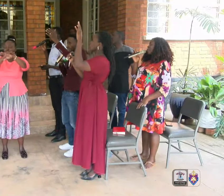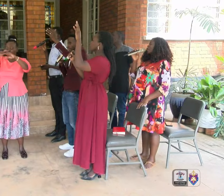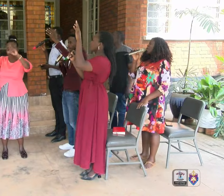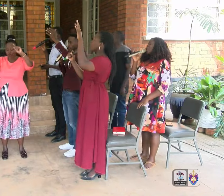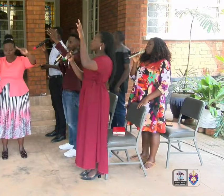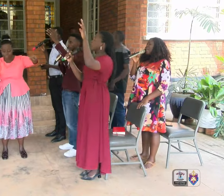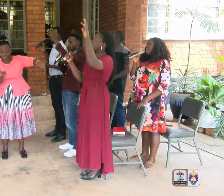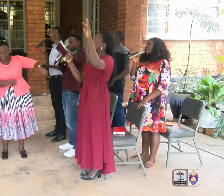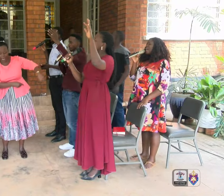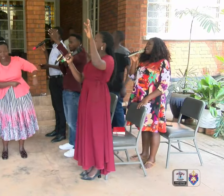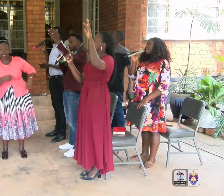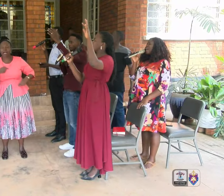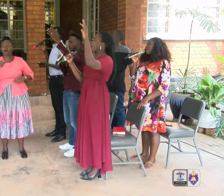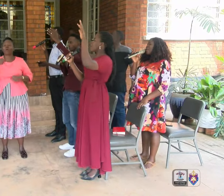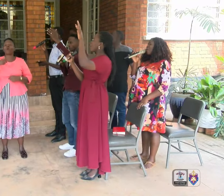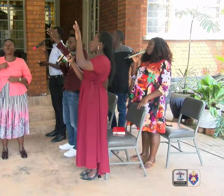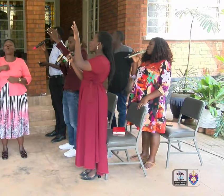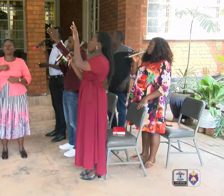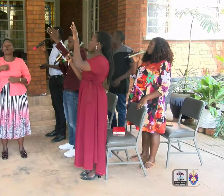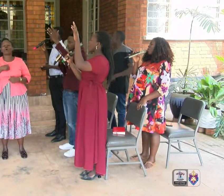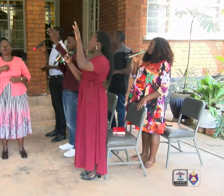Yes, tonde kanga